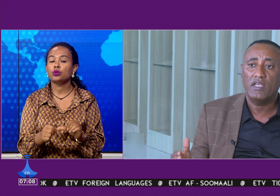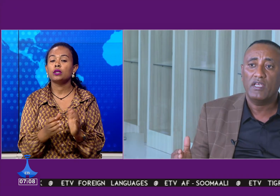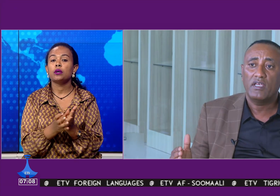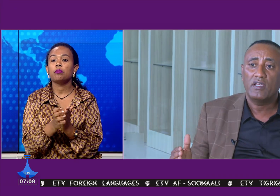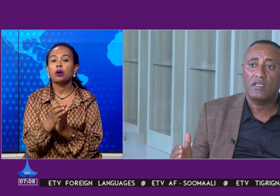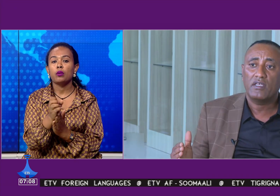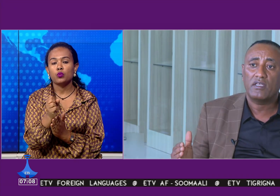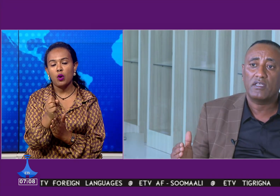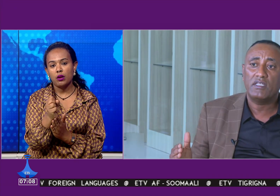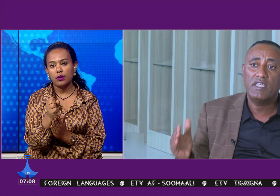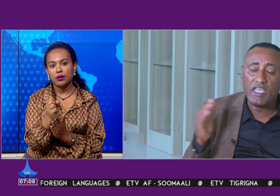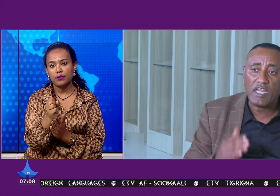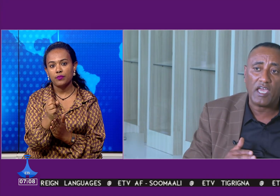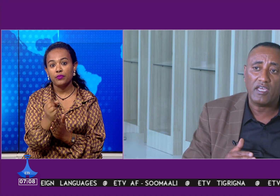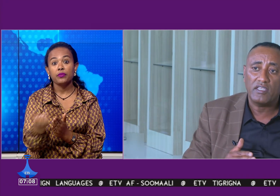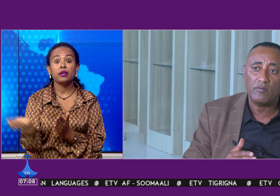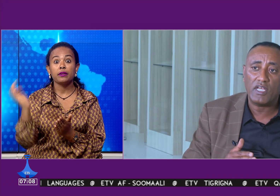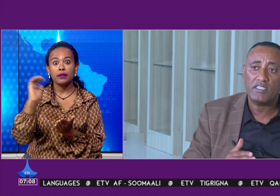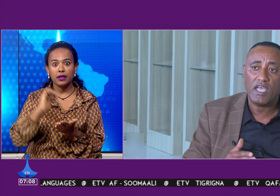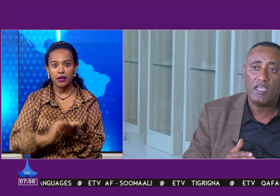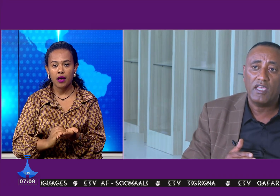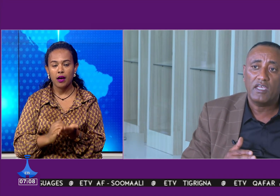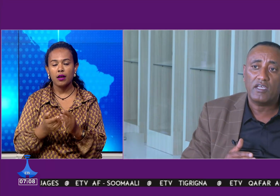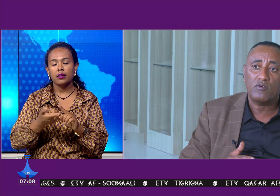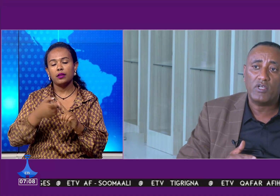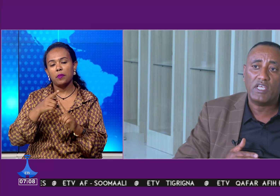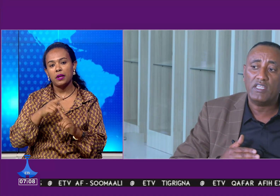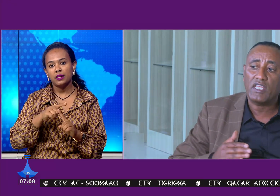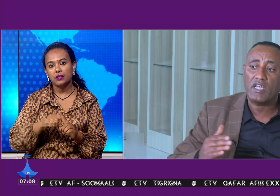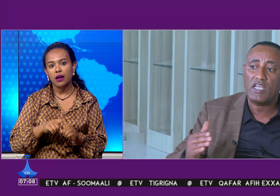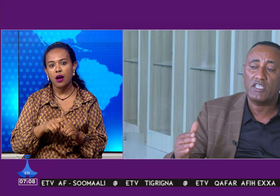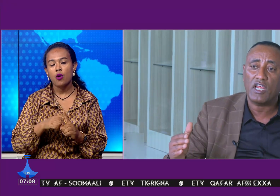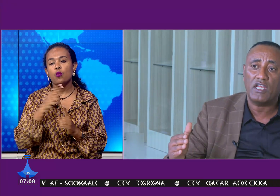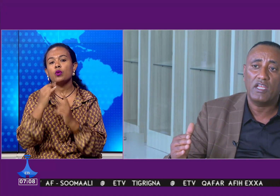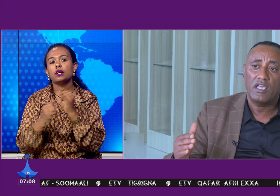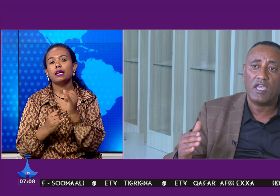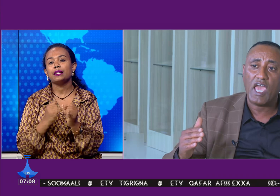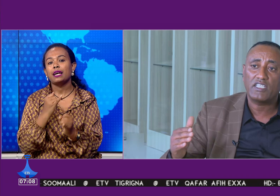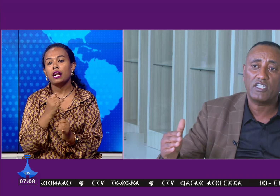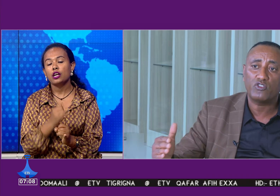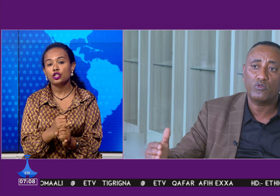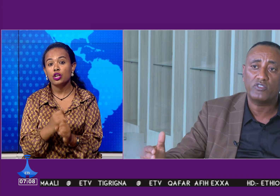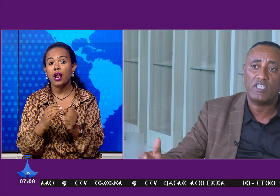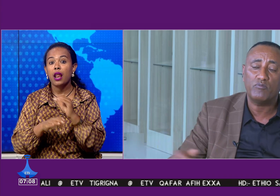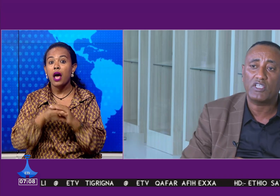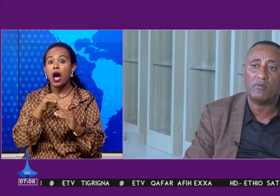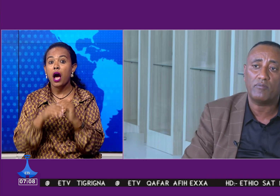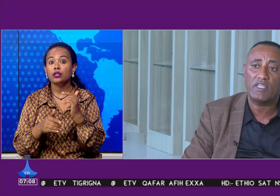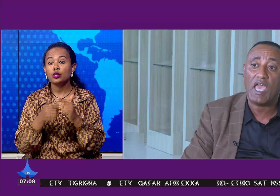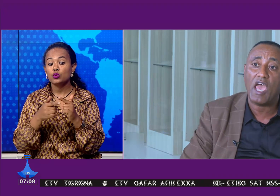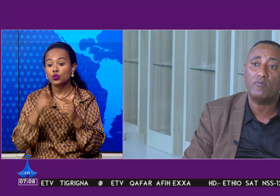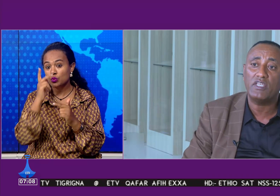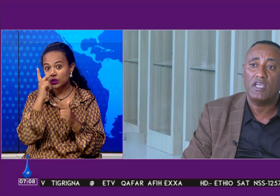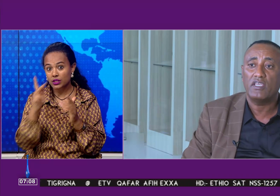መብቷን እንደገና ተመልሳ ወደ ኢንተርናሽናል አክሰስ ቱ ሲ